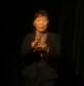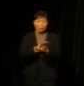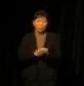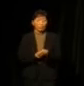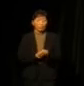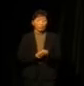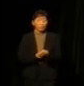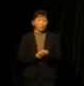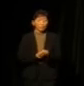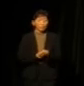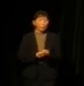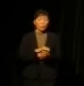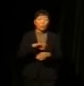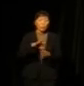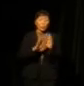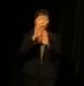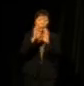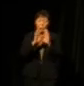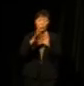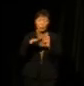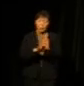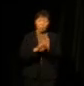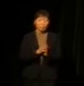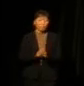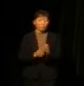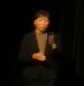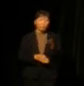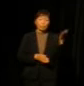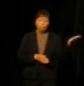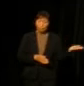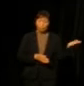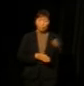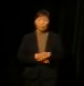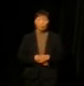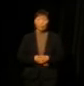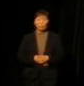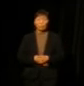。こういったところです。次お願いします。